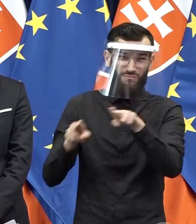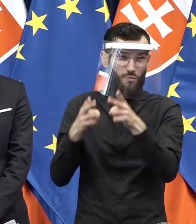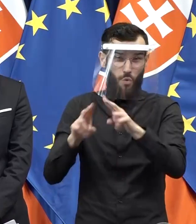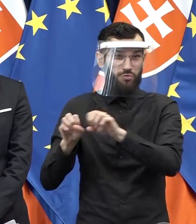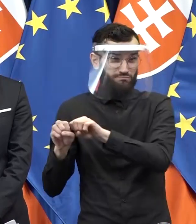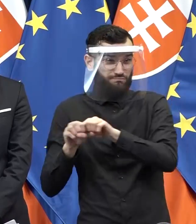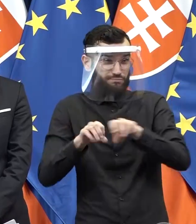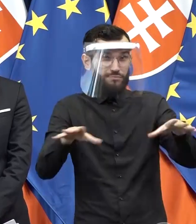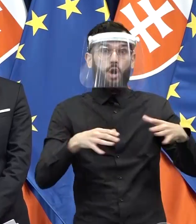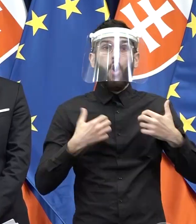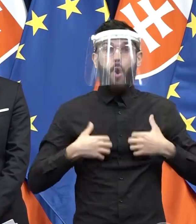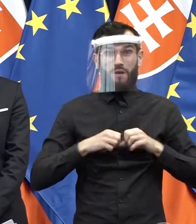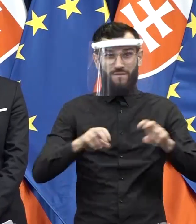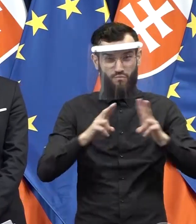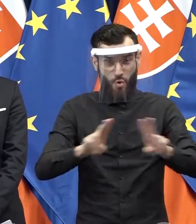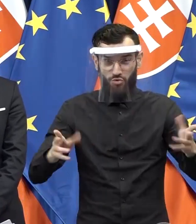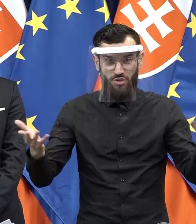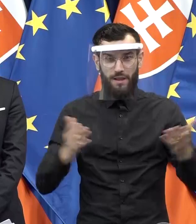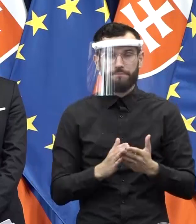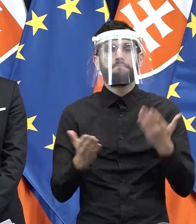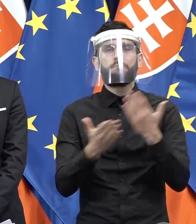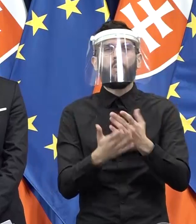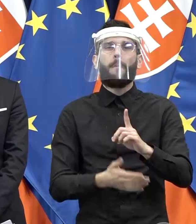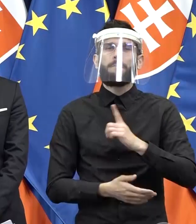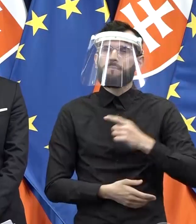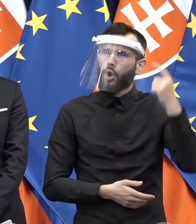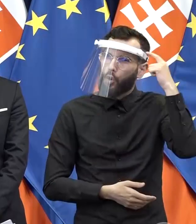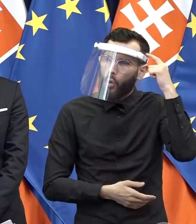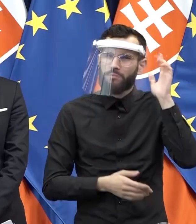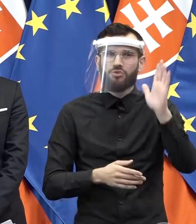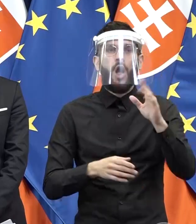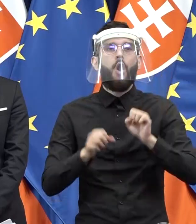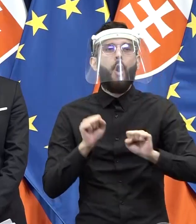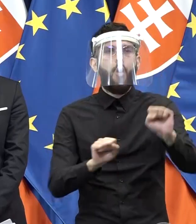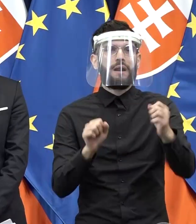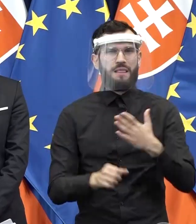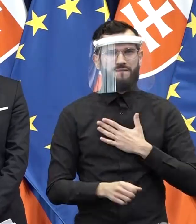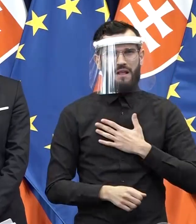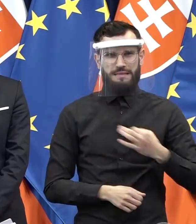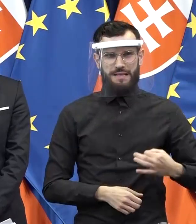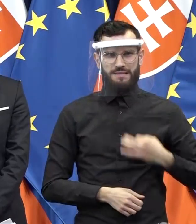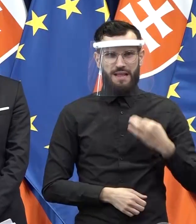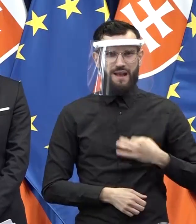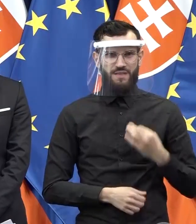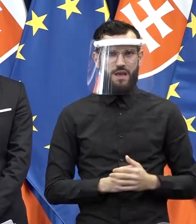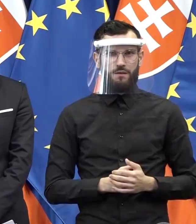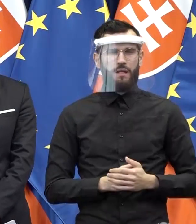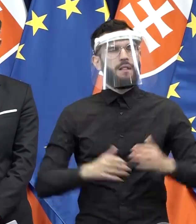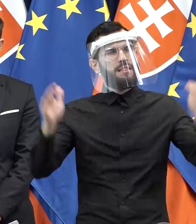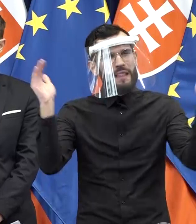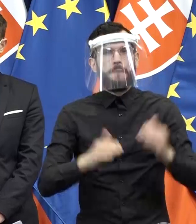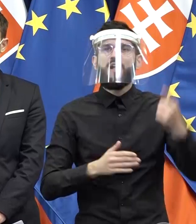nákazy. Čiže vo vlastnom záujme, záujme ochrany vlastného zdravia, čo najmenej